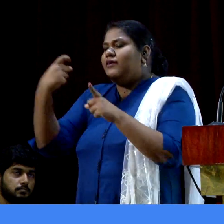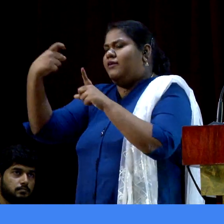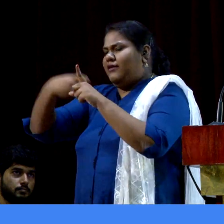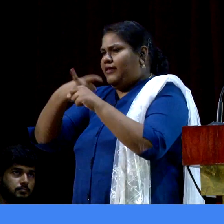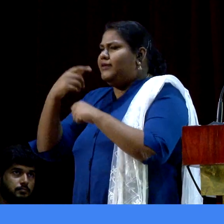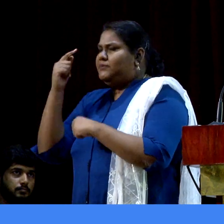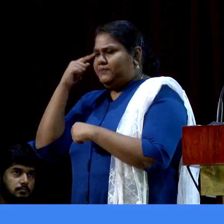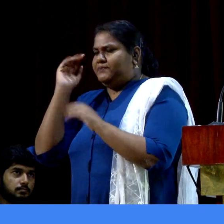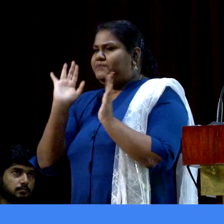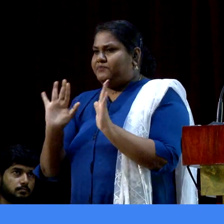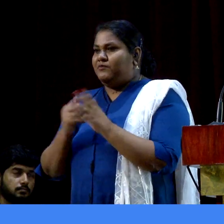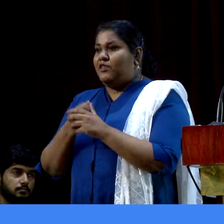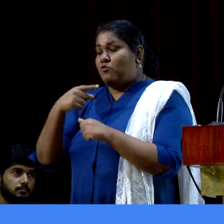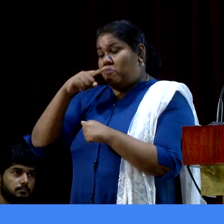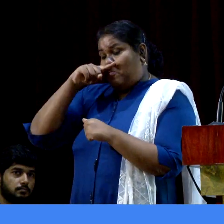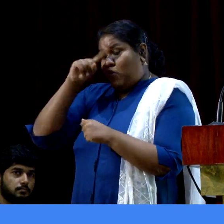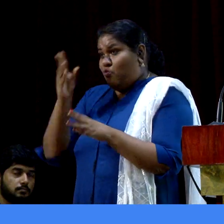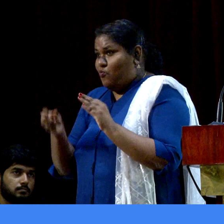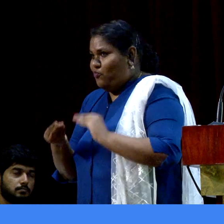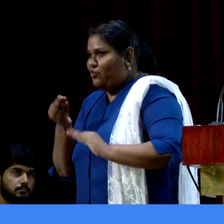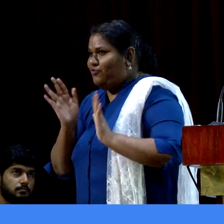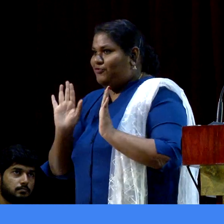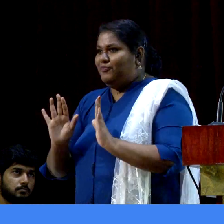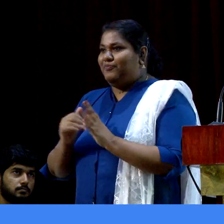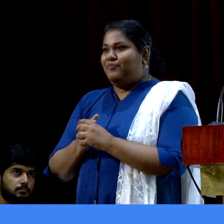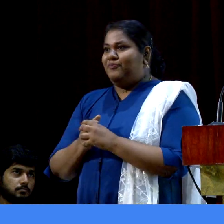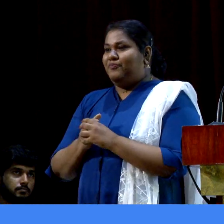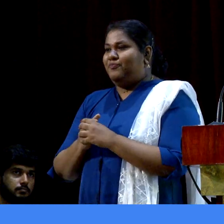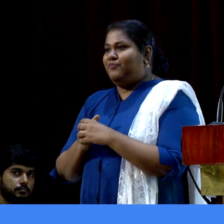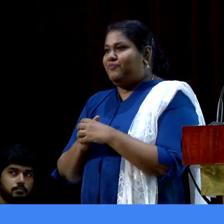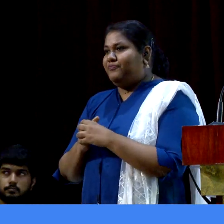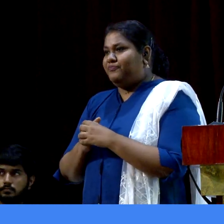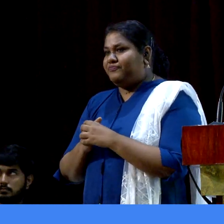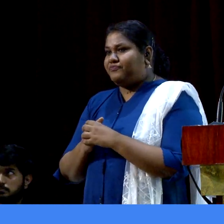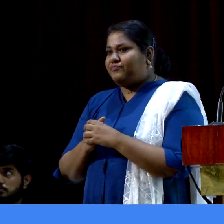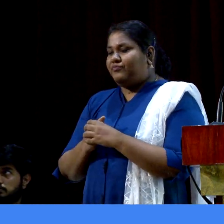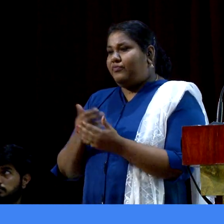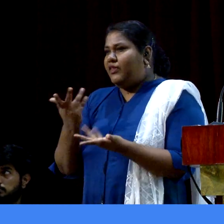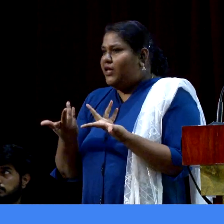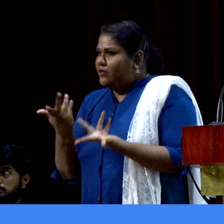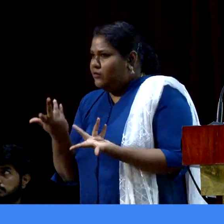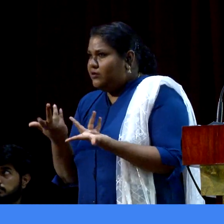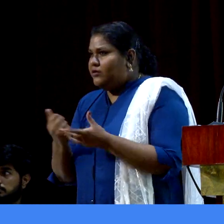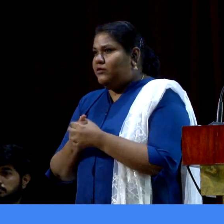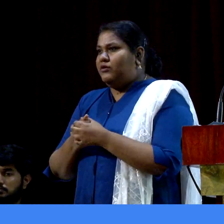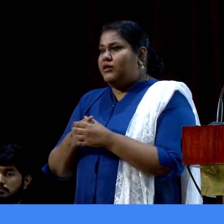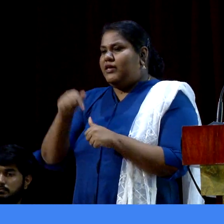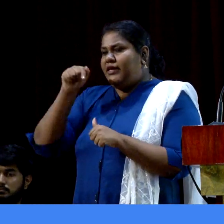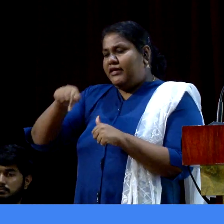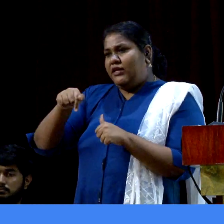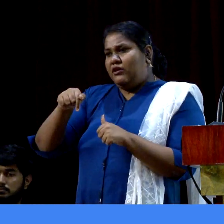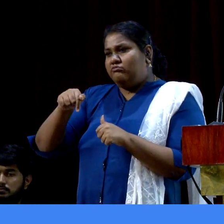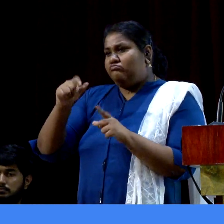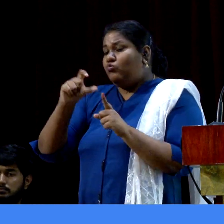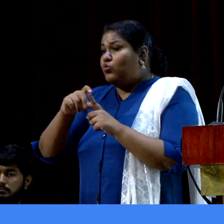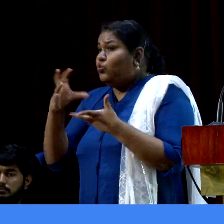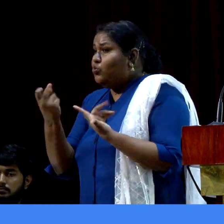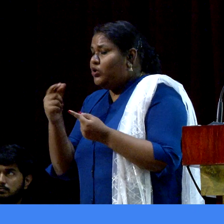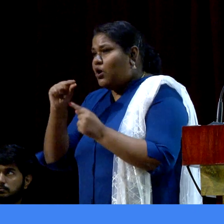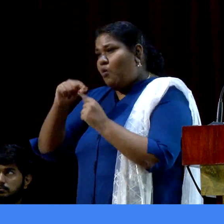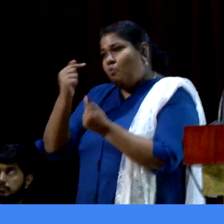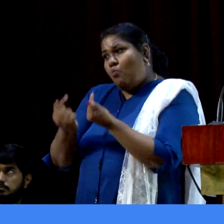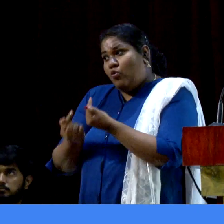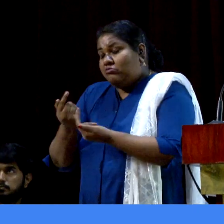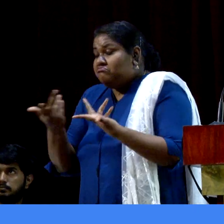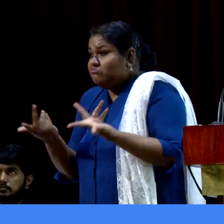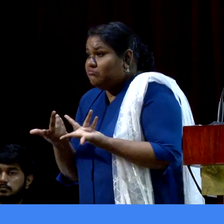தான் அமைந்தது என்ற பெருமை மிகுந்த மண்ணுக்குரியவர்கள் நீங்கள். எனவே தான் அந்த பொதுவுடைமை கொள்கையினை கொண்டிருந்த அந்த அரசின்